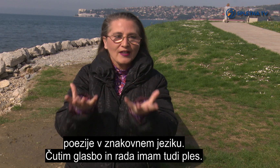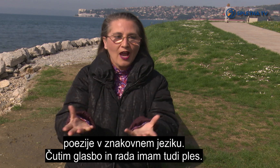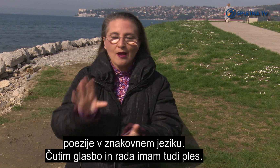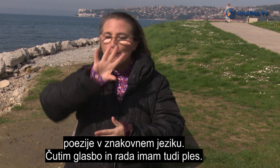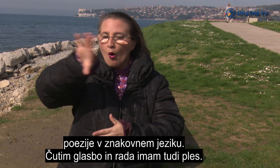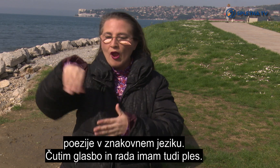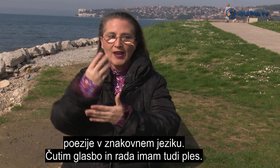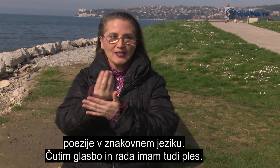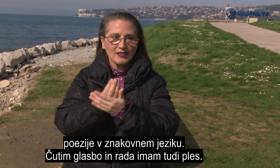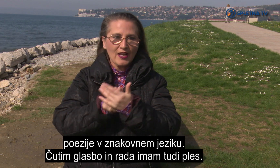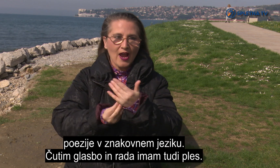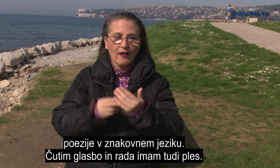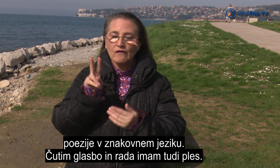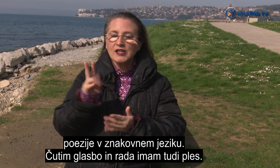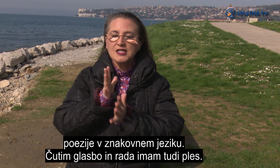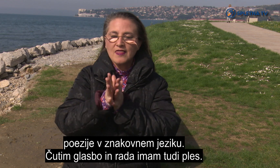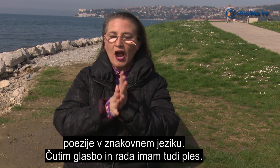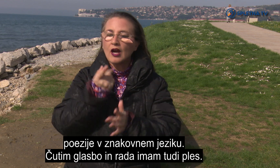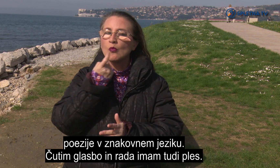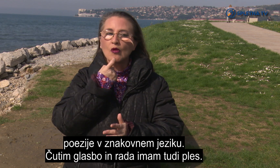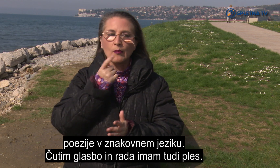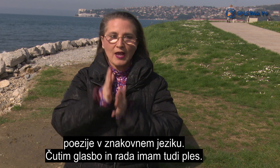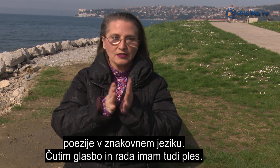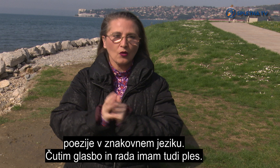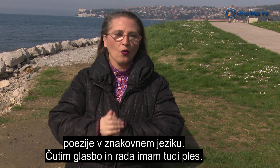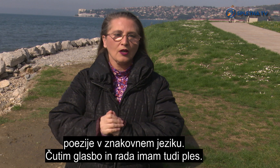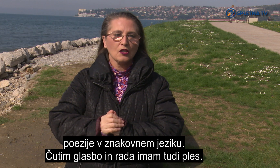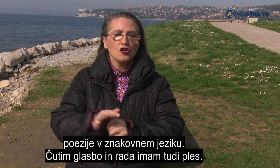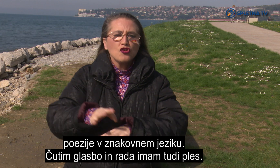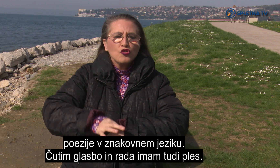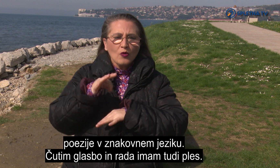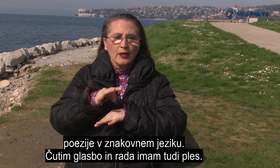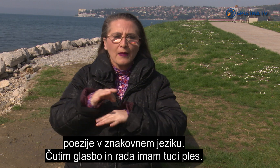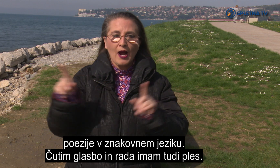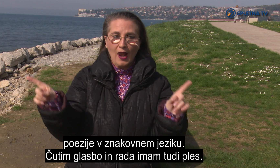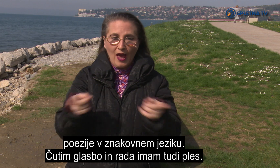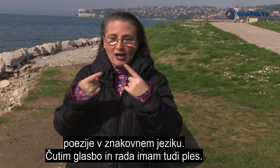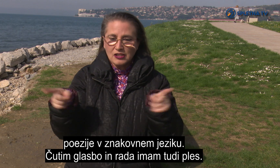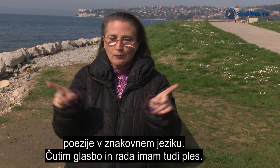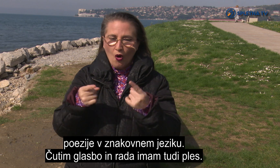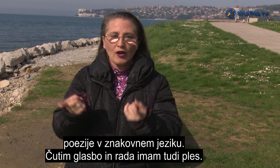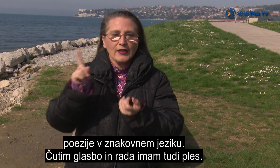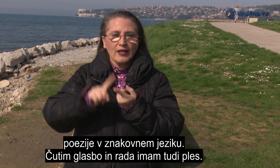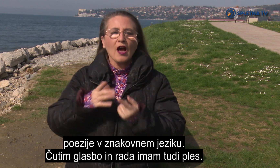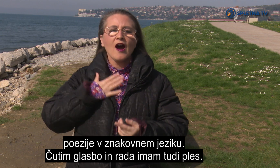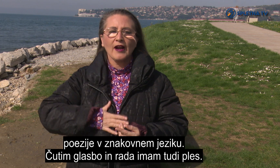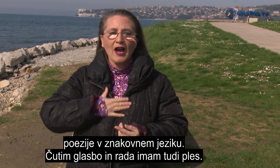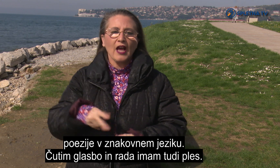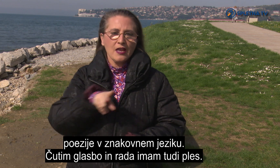izražanje poezije v znakovnem jeziku. Čutim glasbo in rada